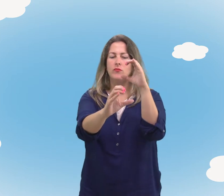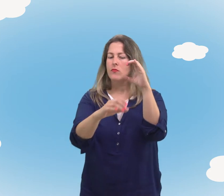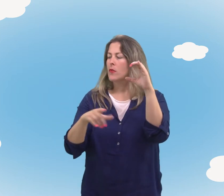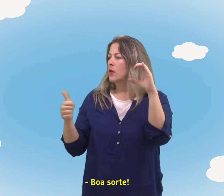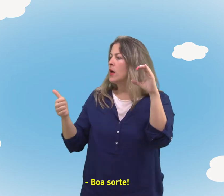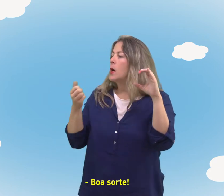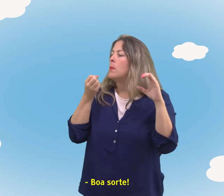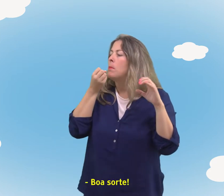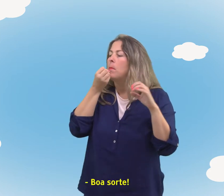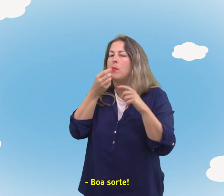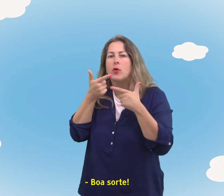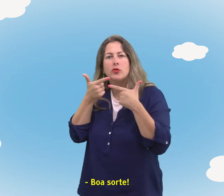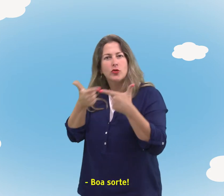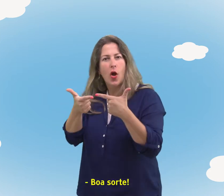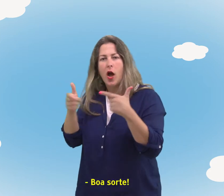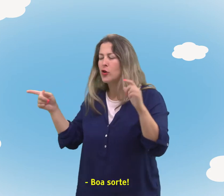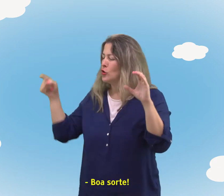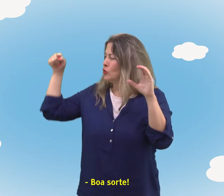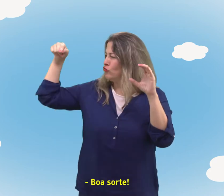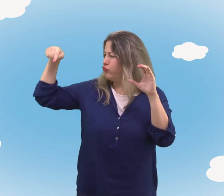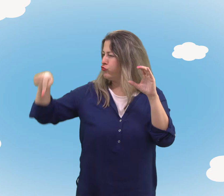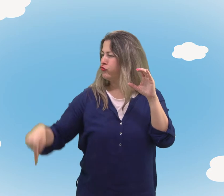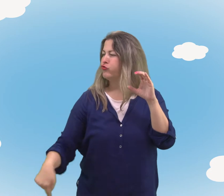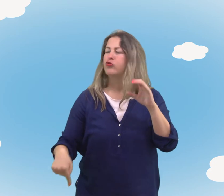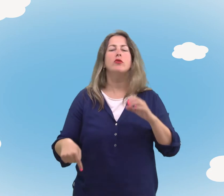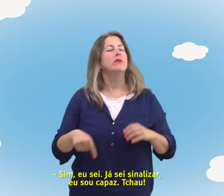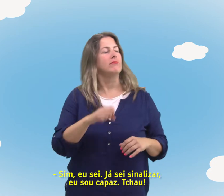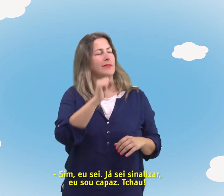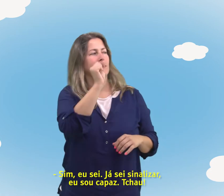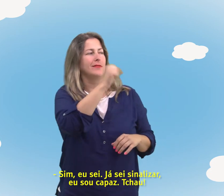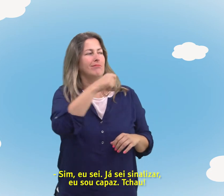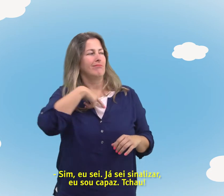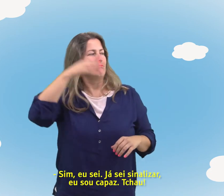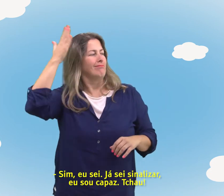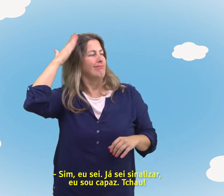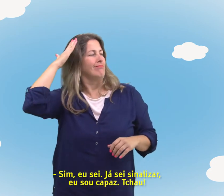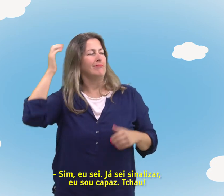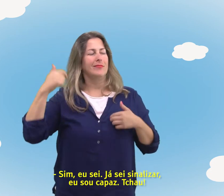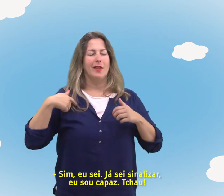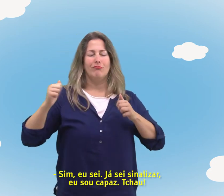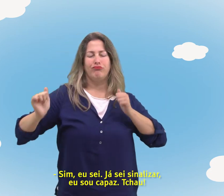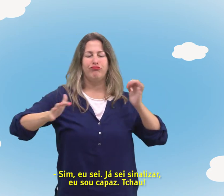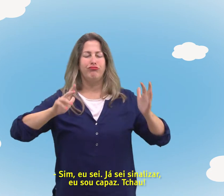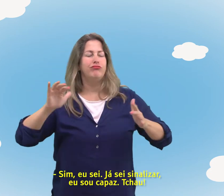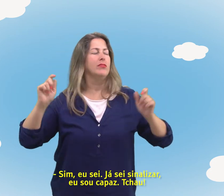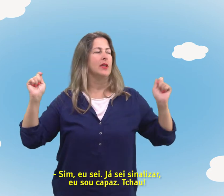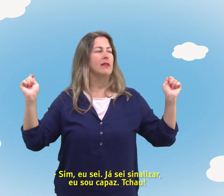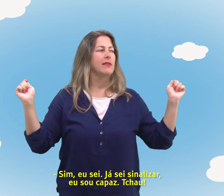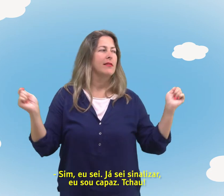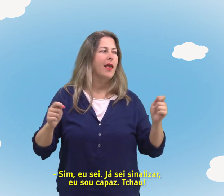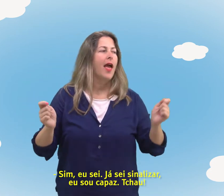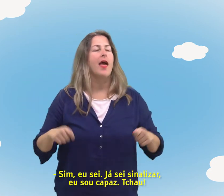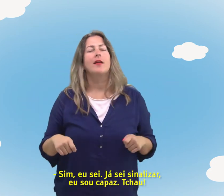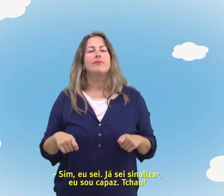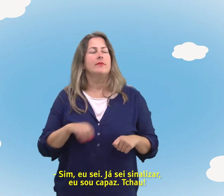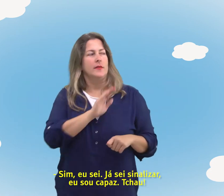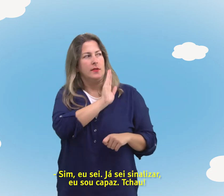boa sorte sim eu sei eu sei se analisar eu sou capaz de